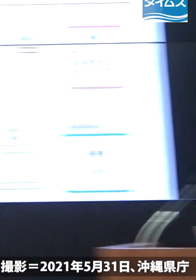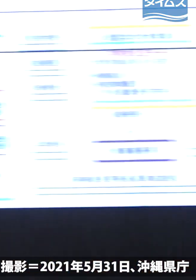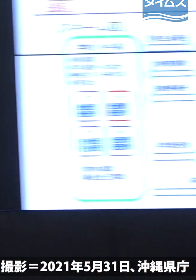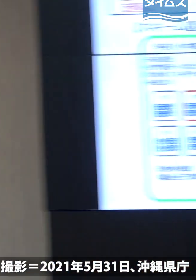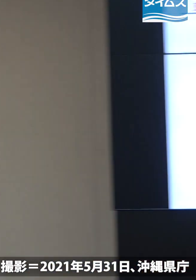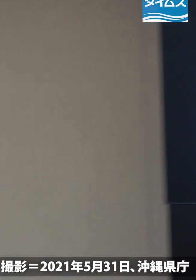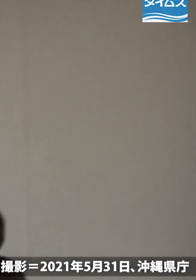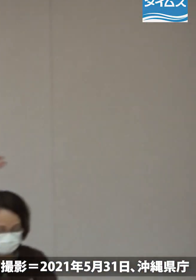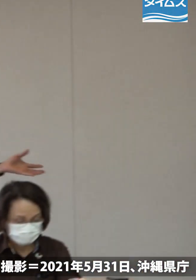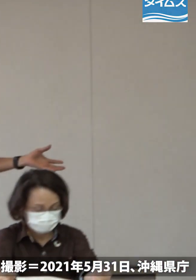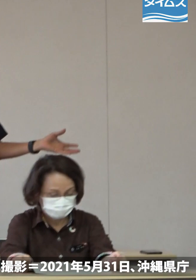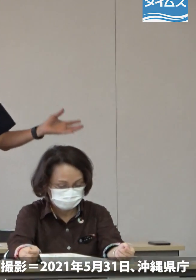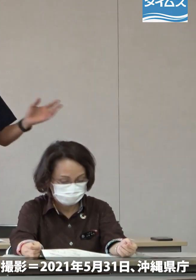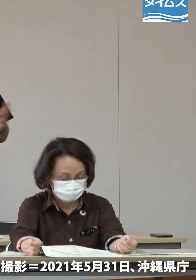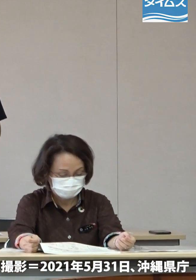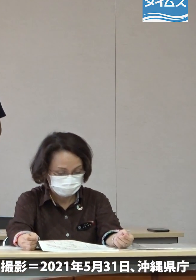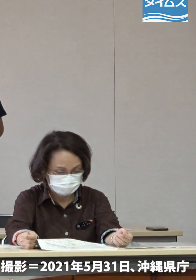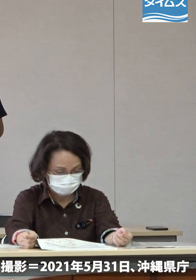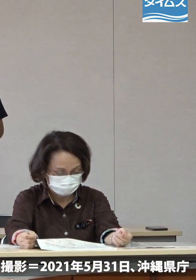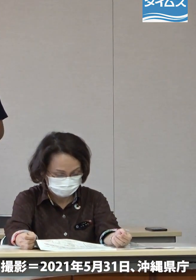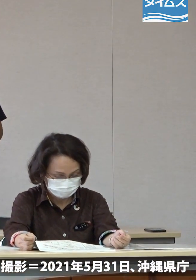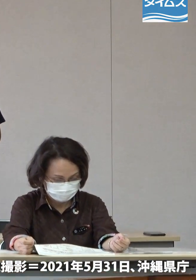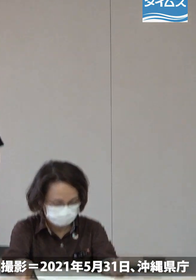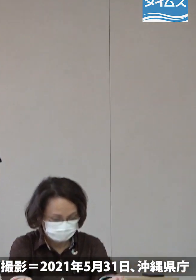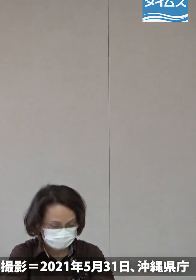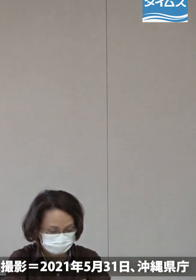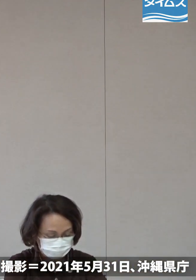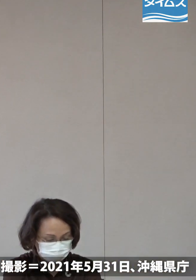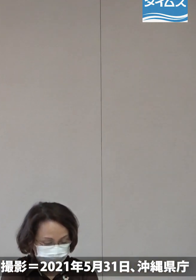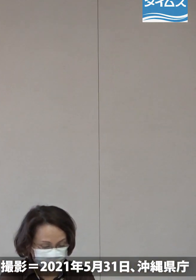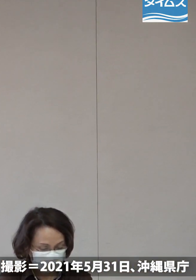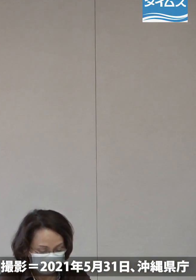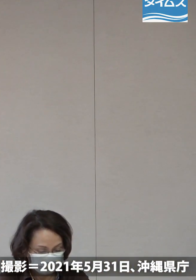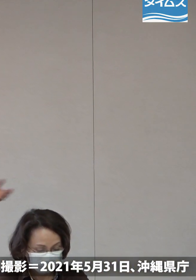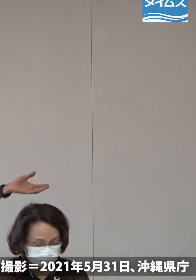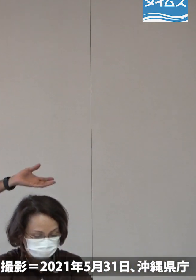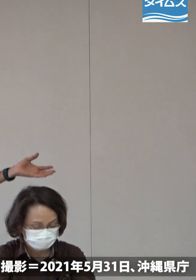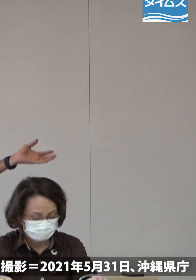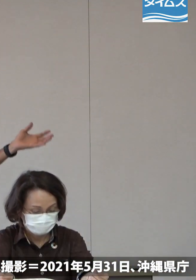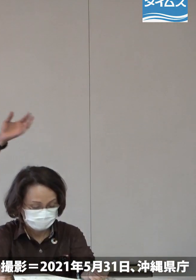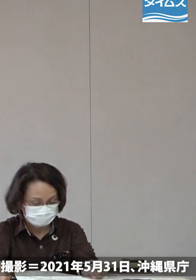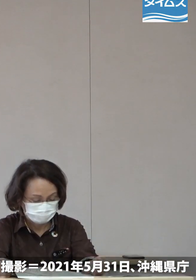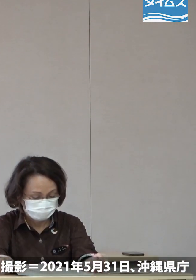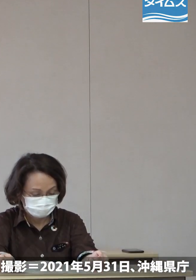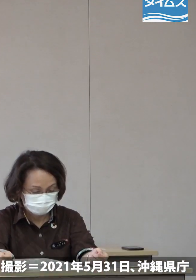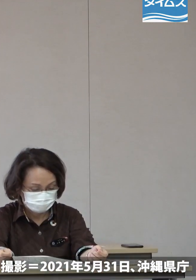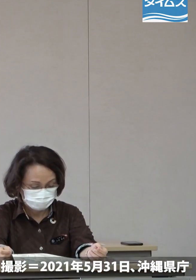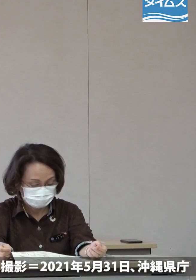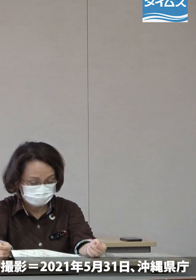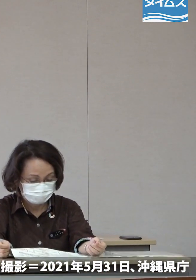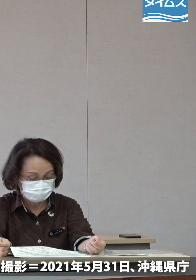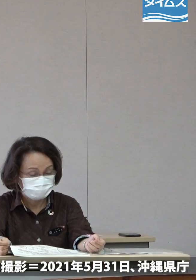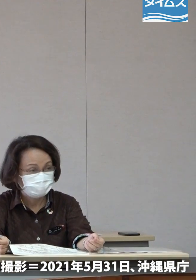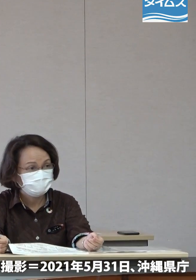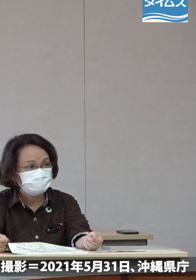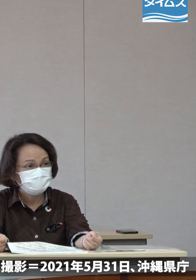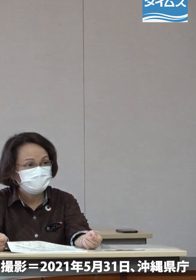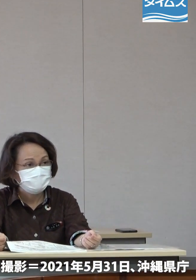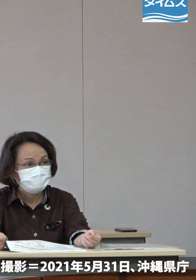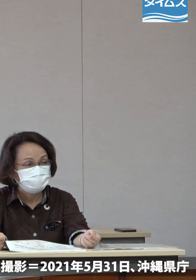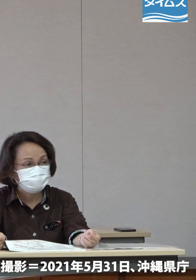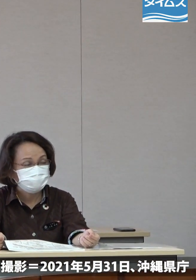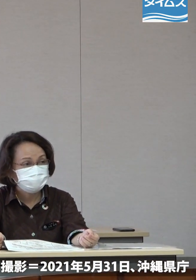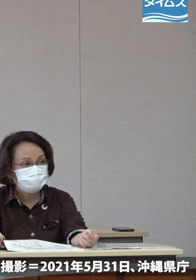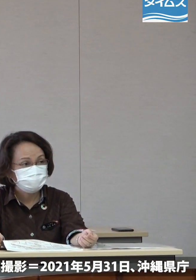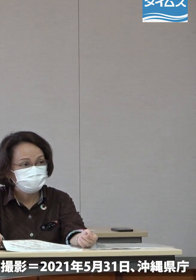はい、これまでも学校現場でこうパワーを打ったりすることがありましたので、学校現場で検体を取ってそれを直接検査の